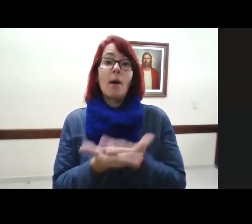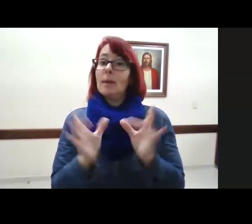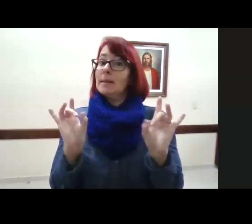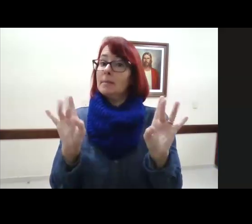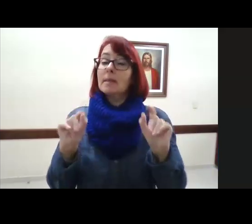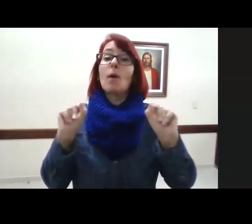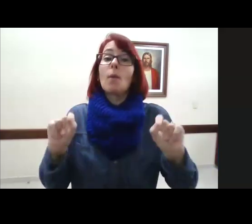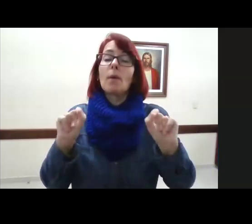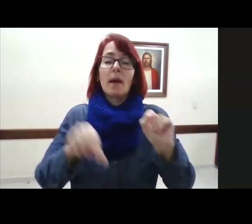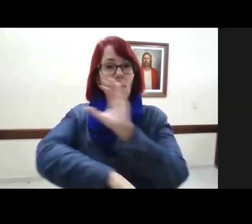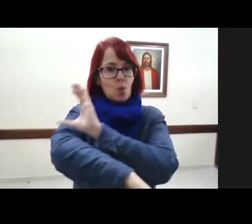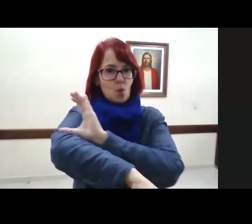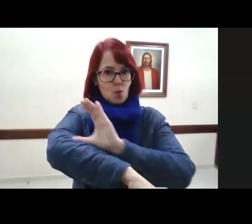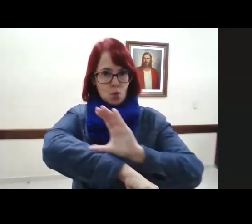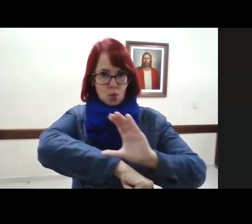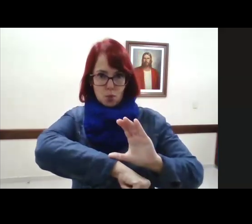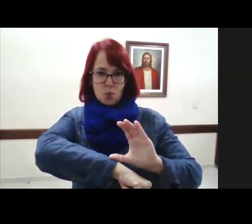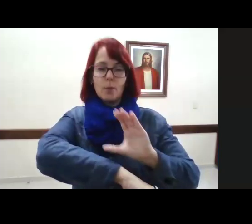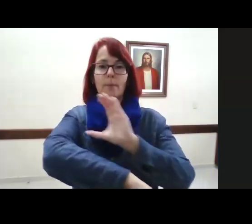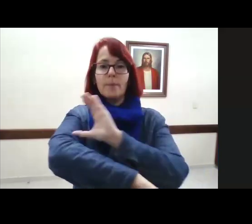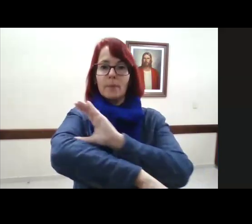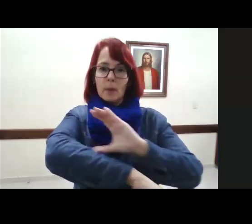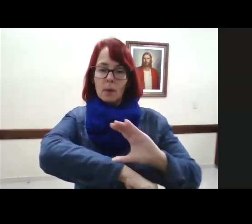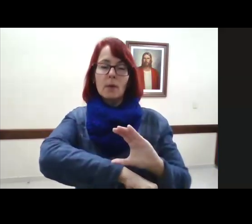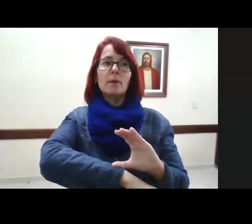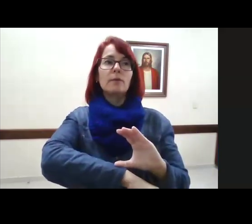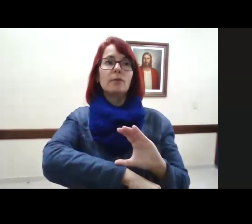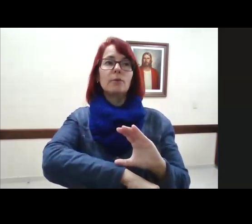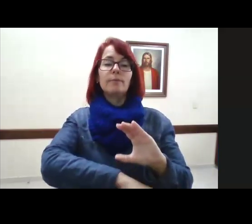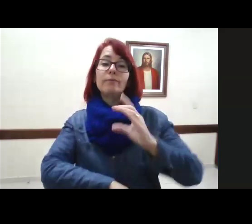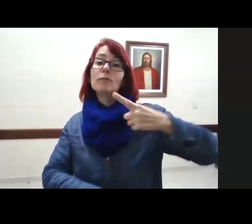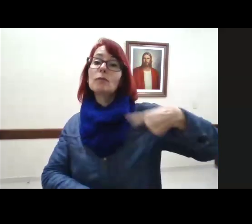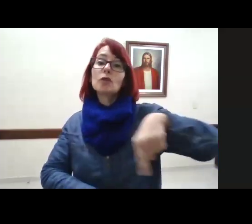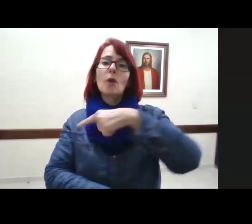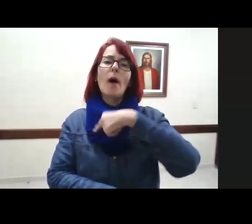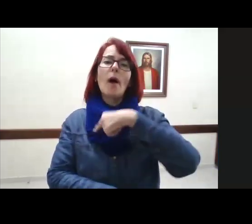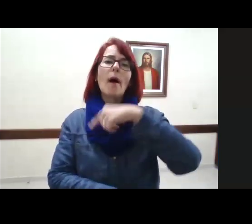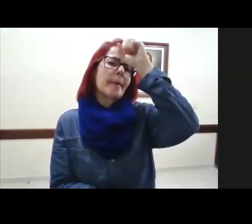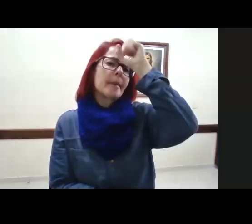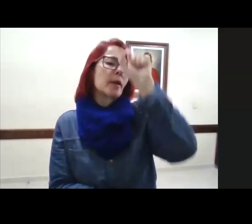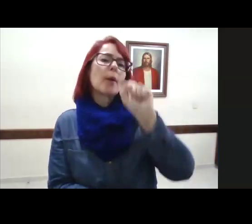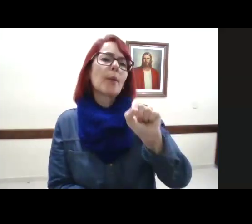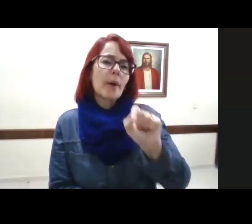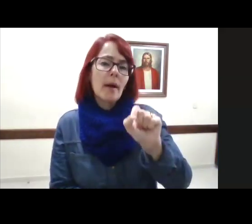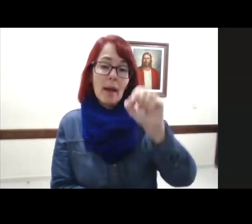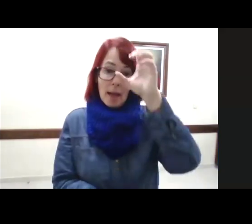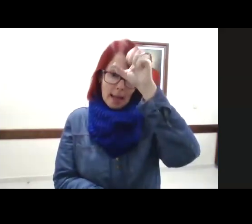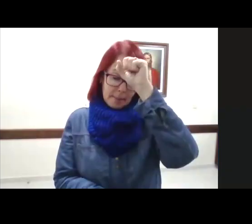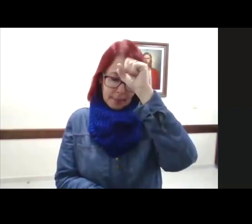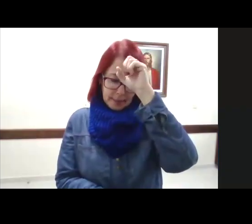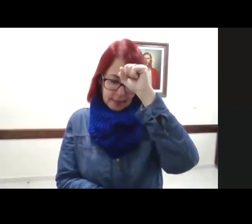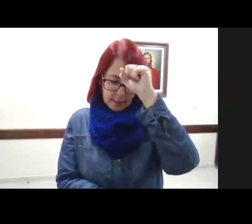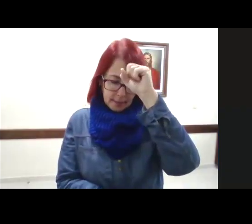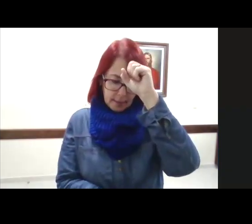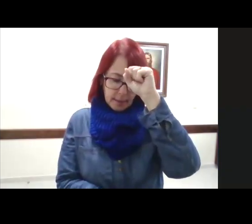de um curso para que nós possamos aprender um pouco melhor como